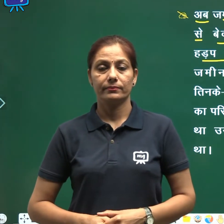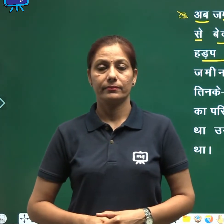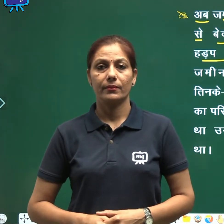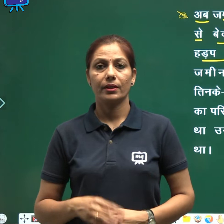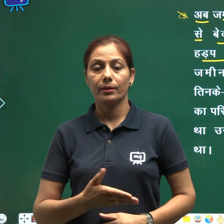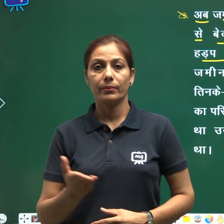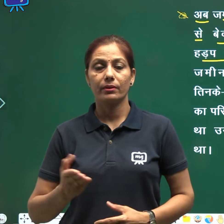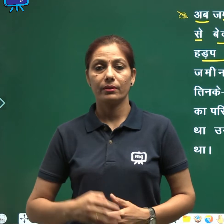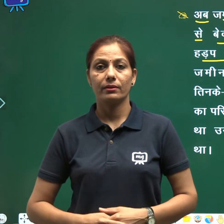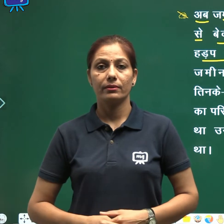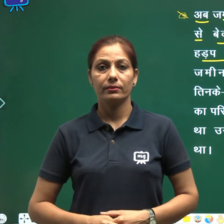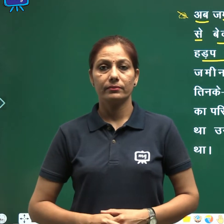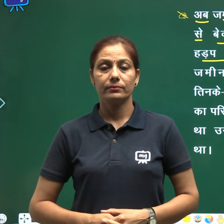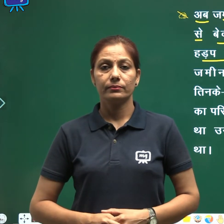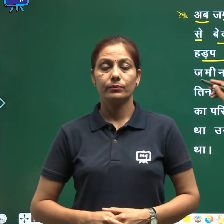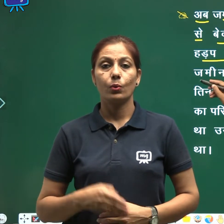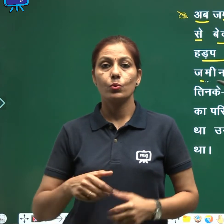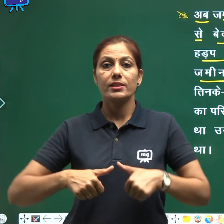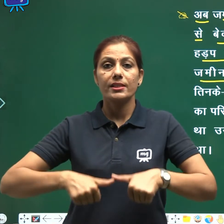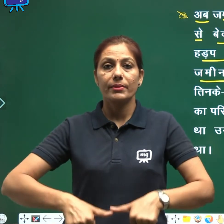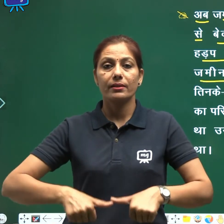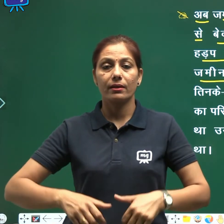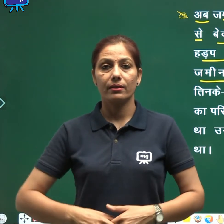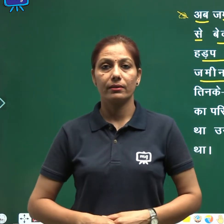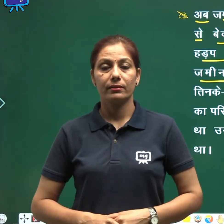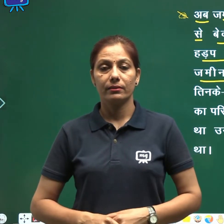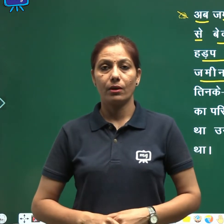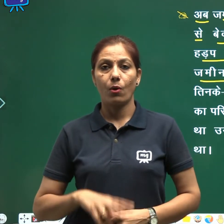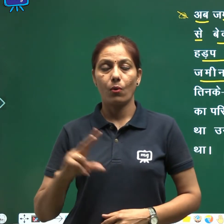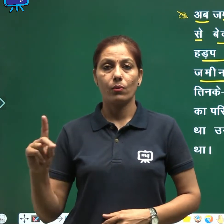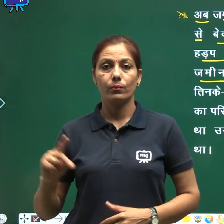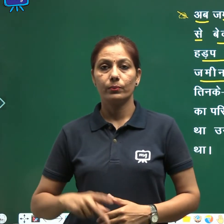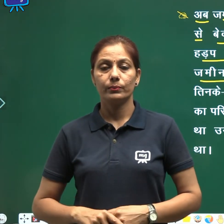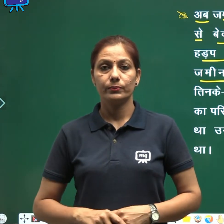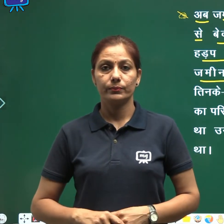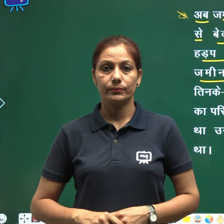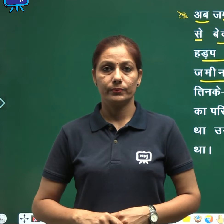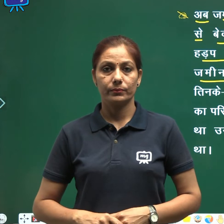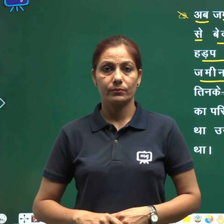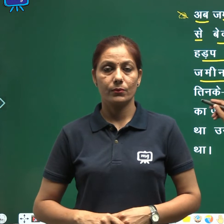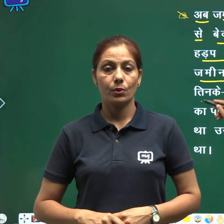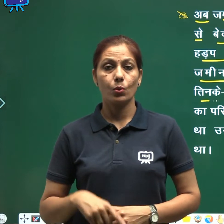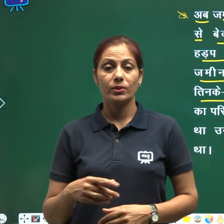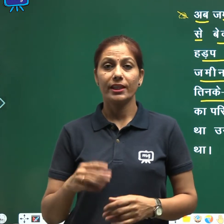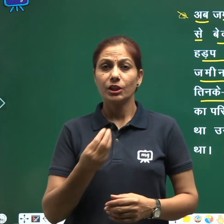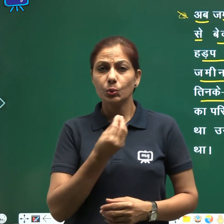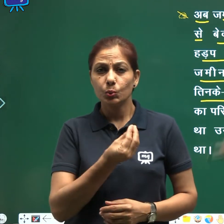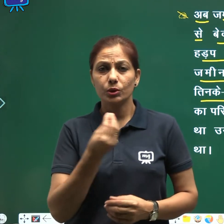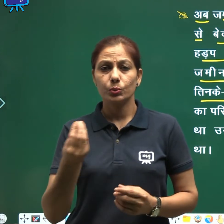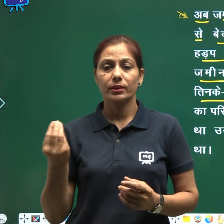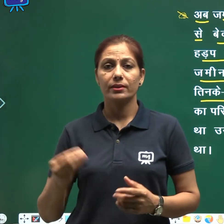कभी उस जमीन और उसके तिनके तिनके से